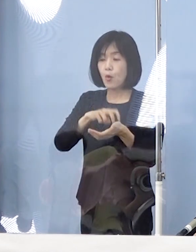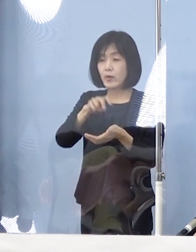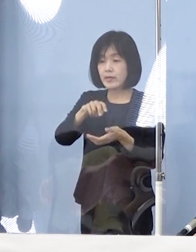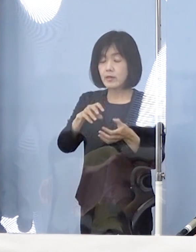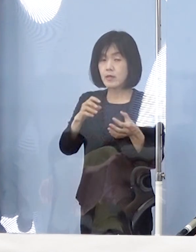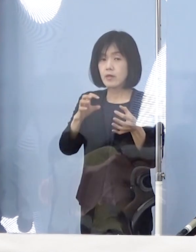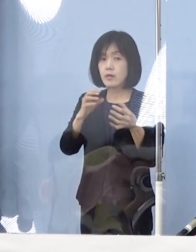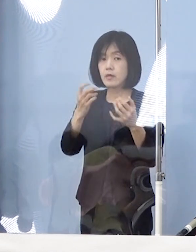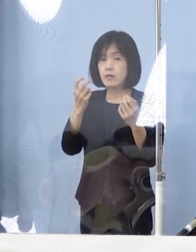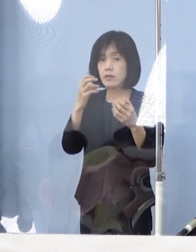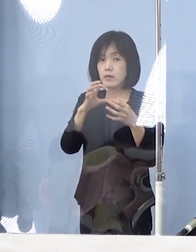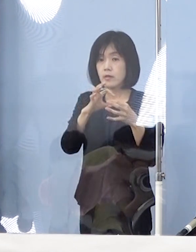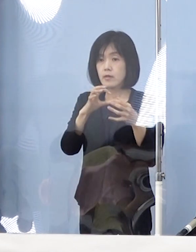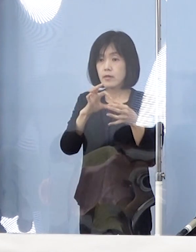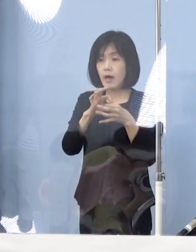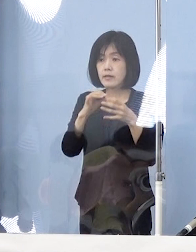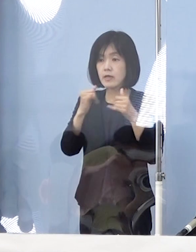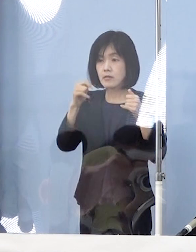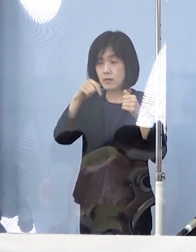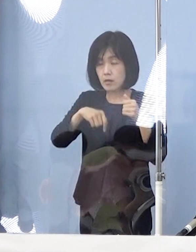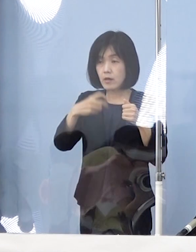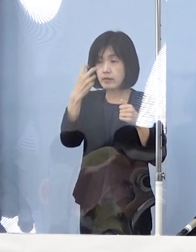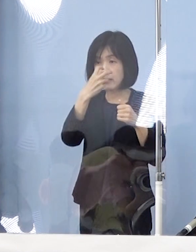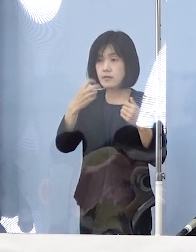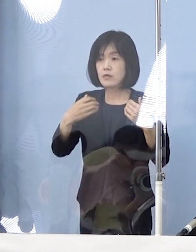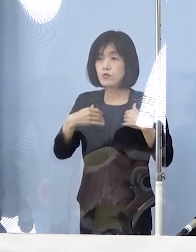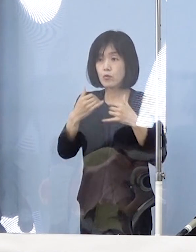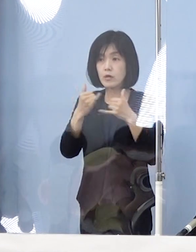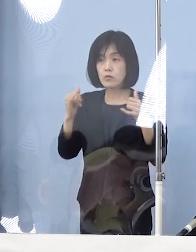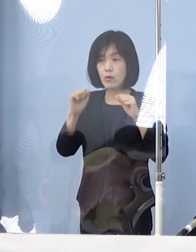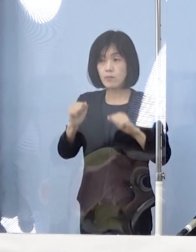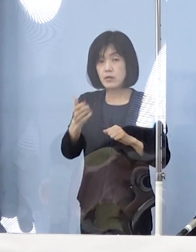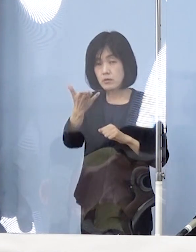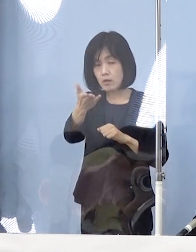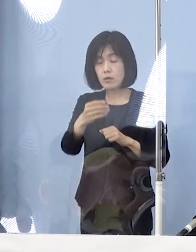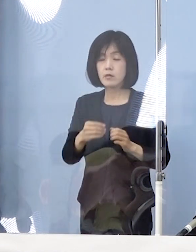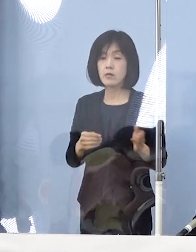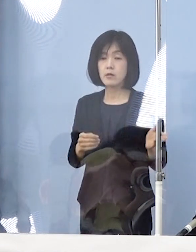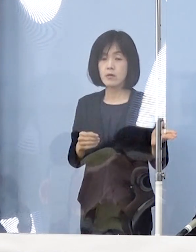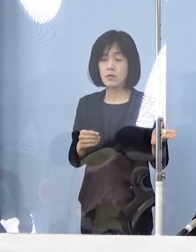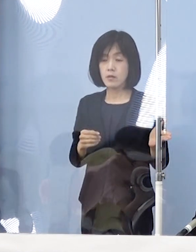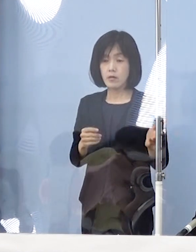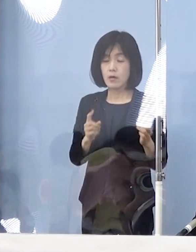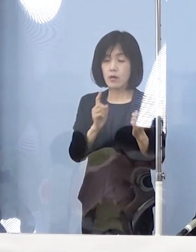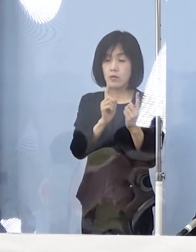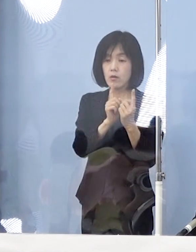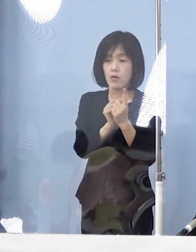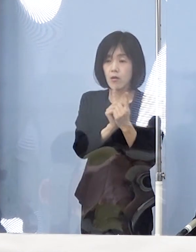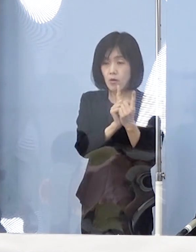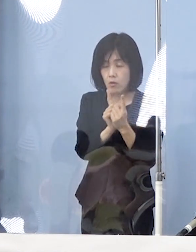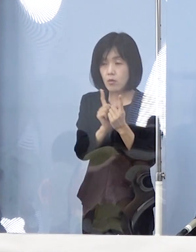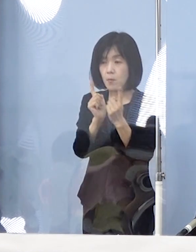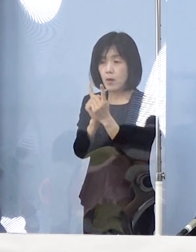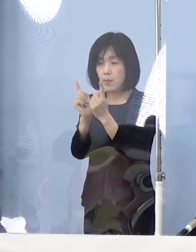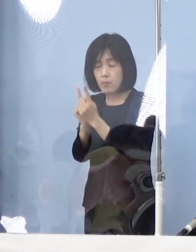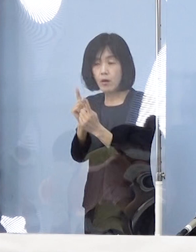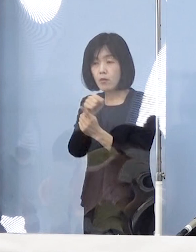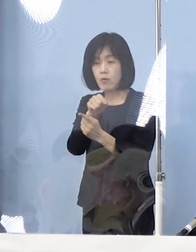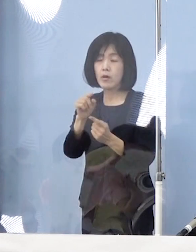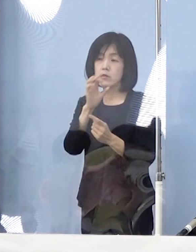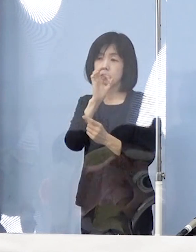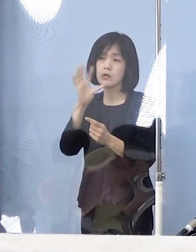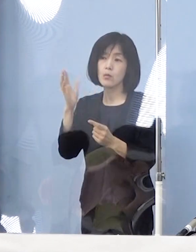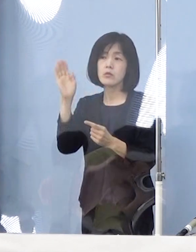検査が必要な方はいらっしゃらないということで。 そうですね、濃厚接触者、接触者等はいらっしゃらないというふうに聞いております